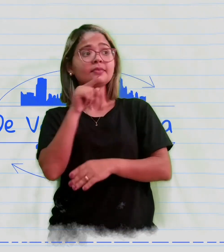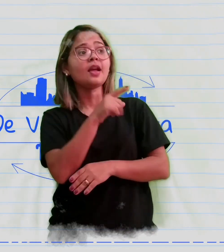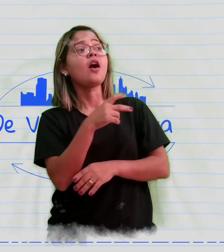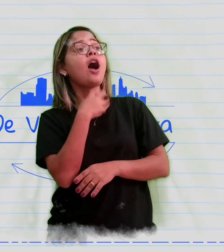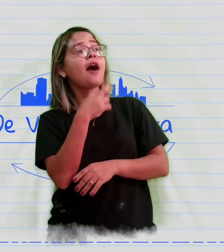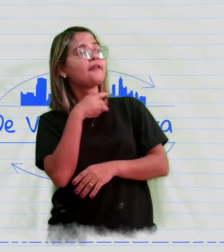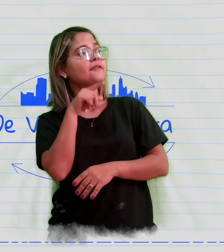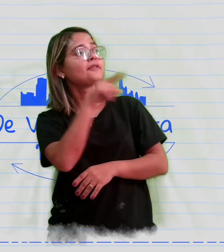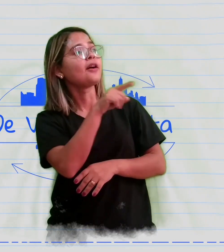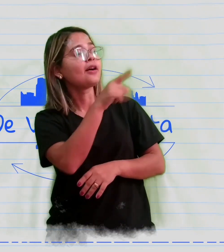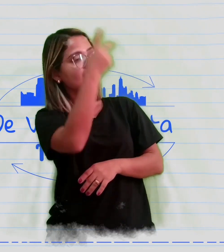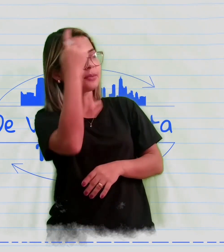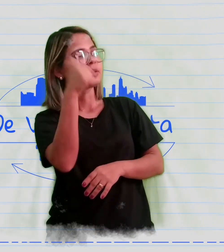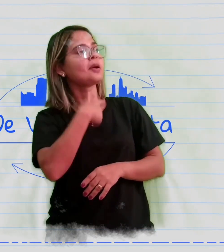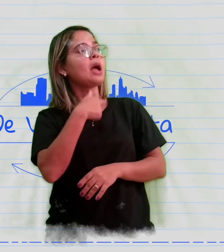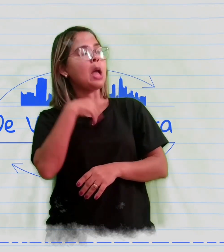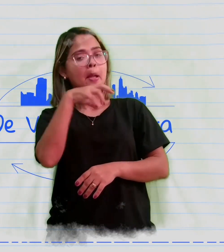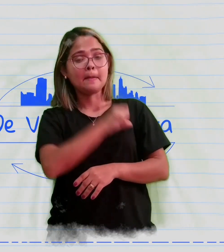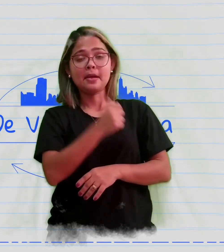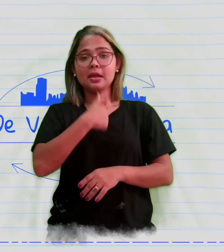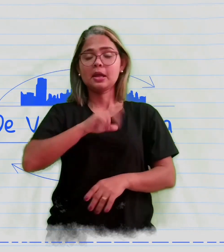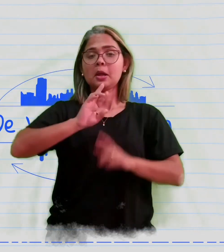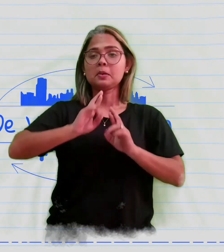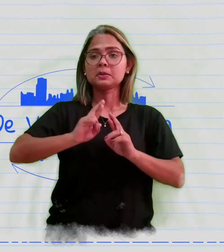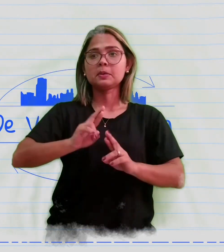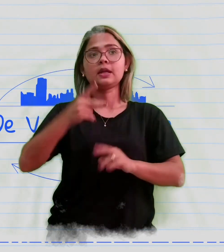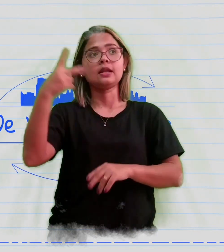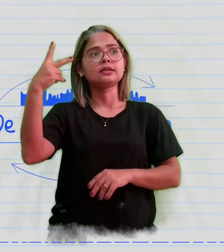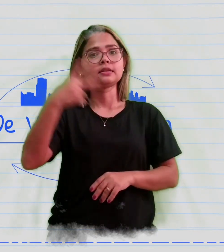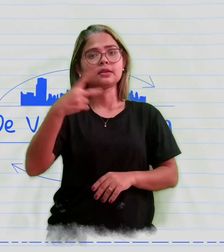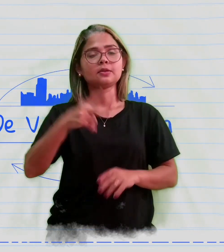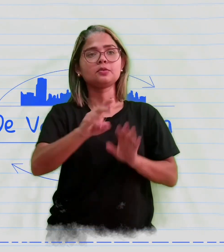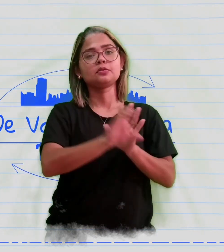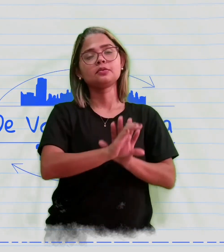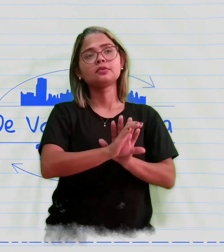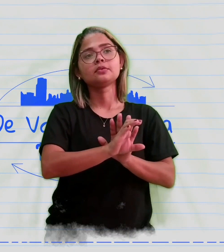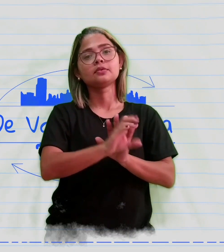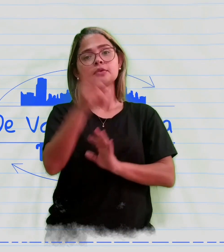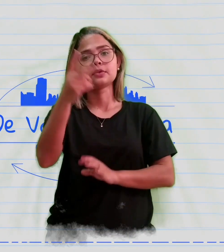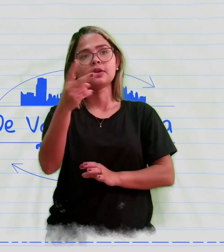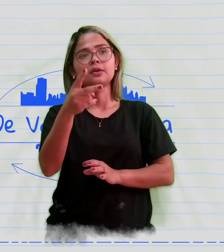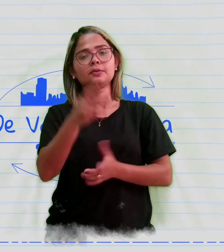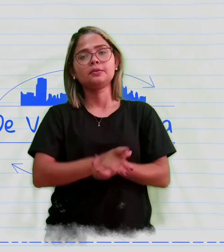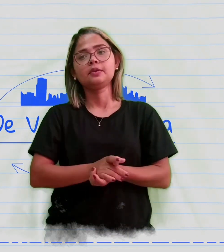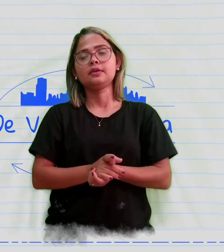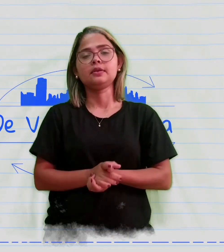fulano, que é ciclano, eu amei. Eu espero muito que tenha a segunda temporada, porque eu quero saber o que vai acontecer. Que tem um plot, assim,